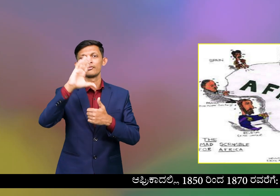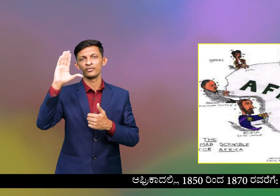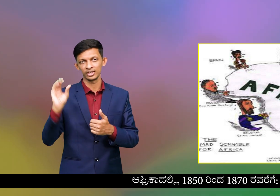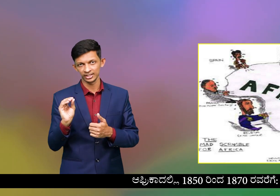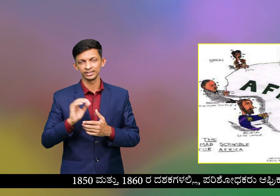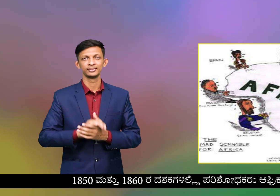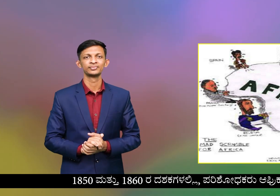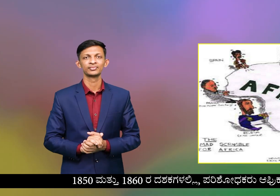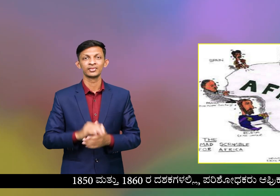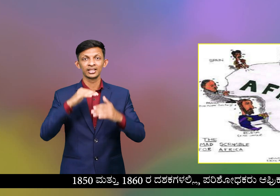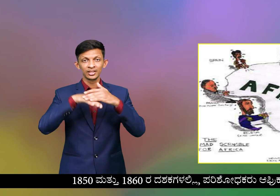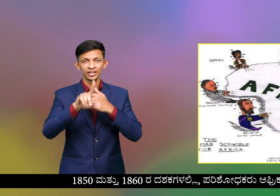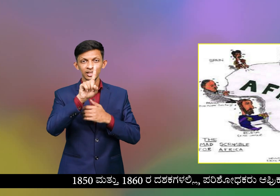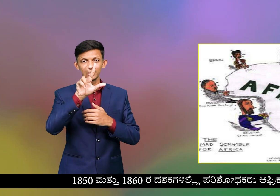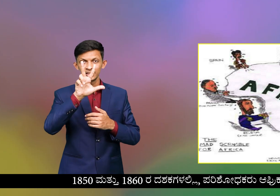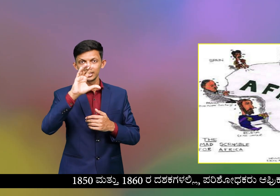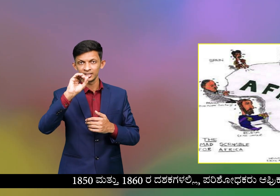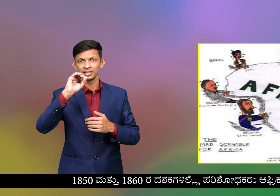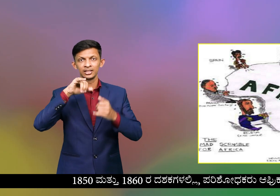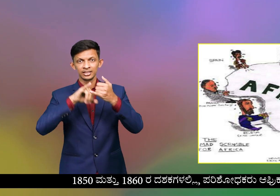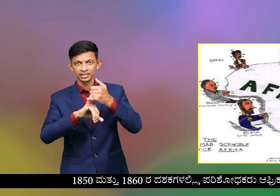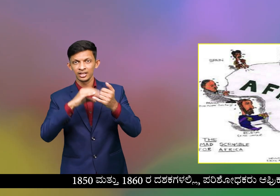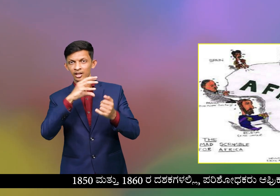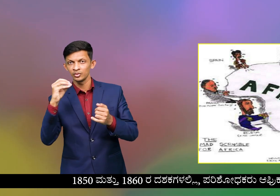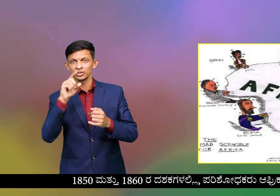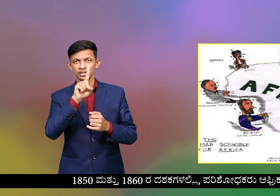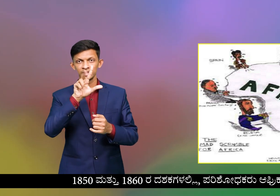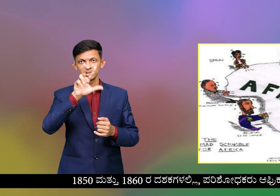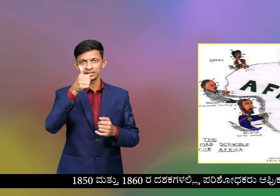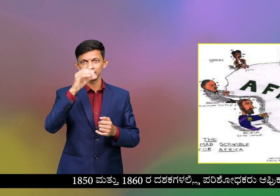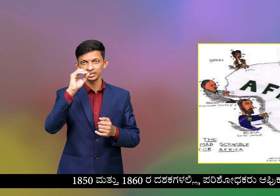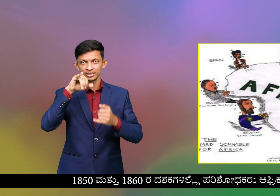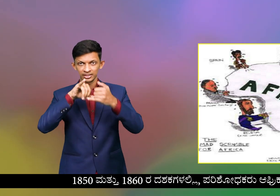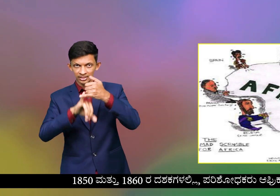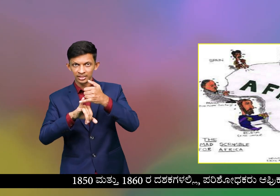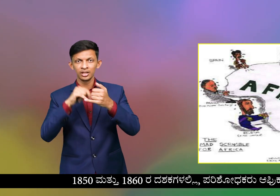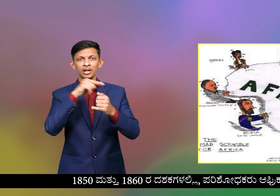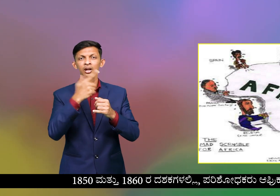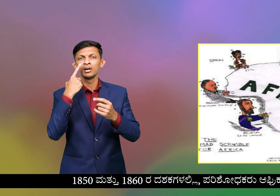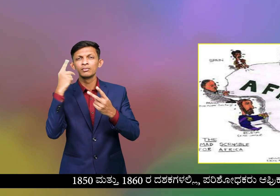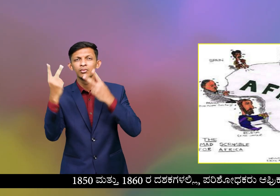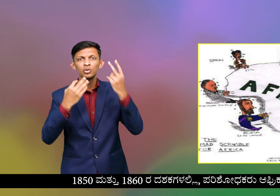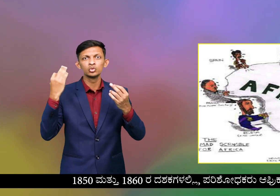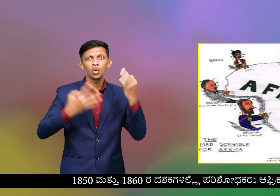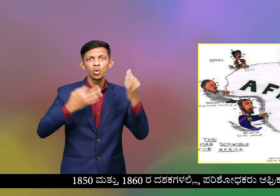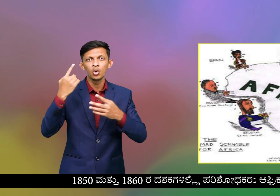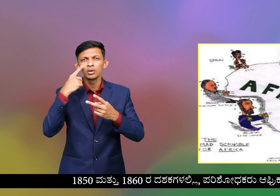1870ರವರೆಗೆ, 1850 ಮತ್ತು 1860ರ ದಶಕಗಳಲ್ಲಿ ಪರಿಶೋಧಕರು ಆಫ್ರಿಕಾದ